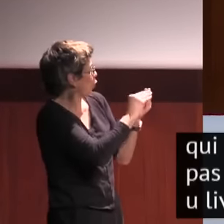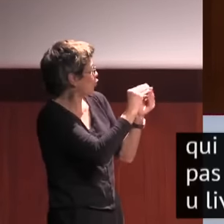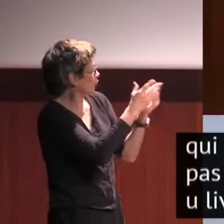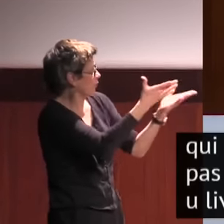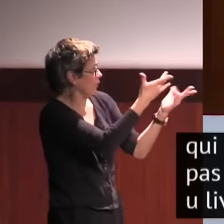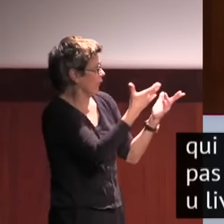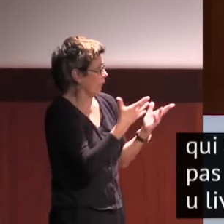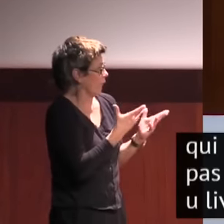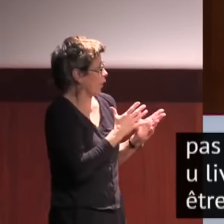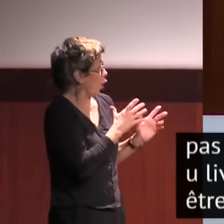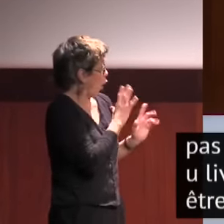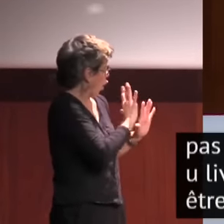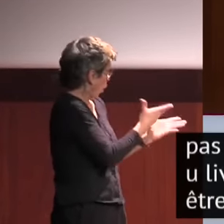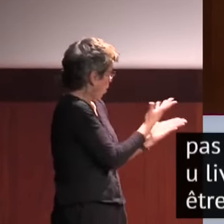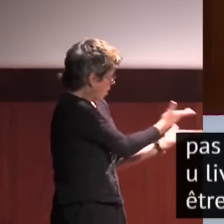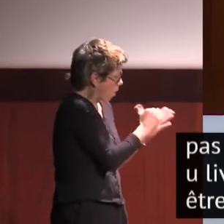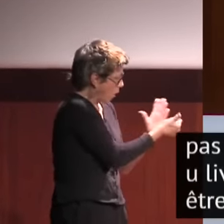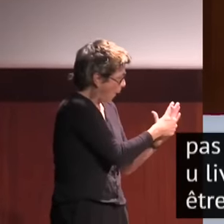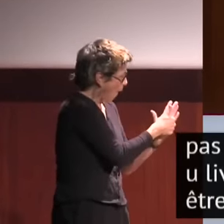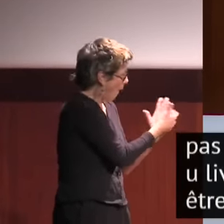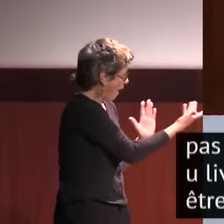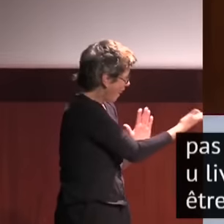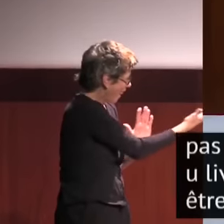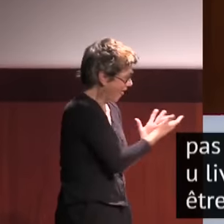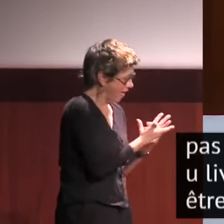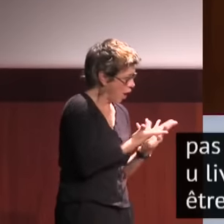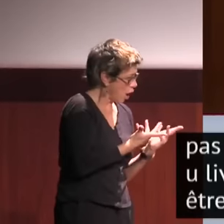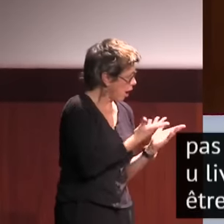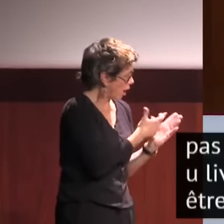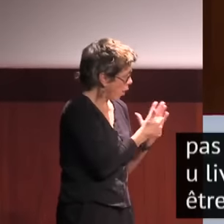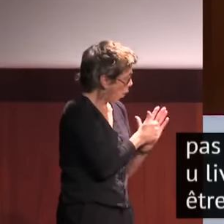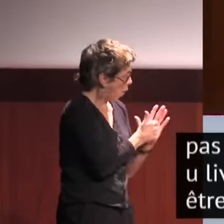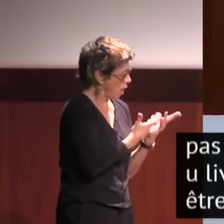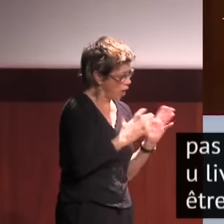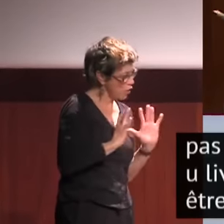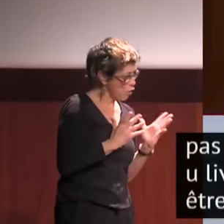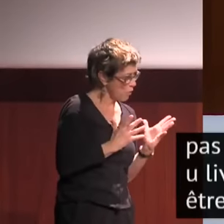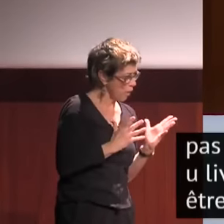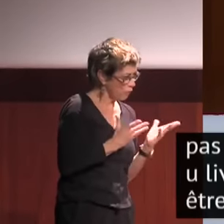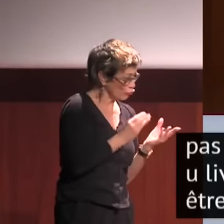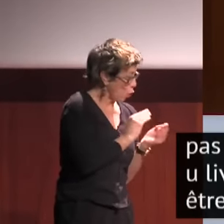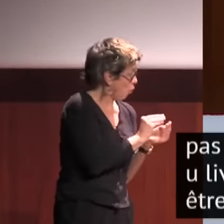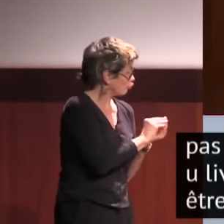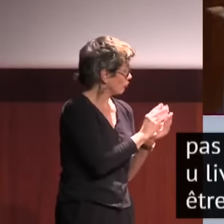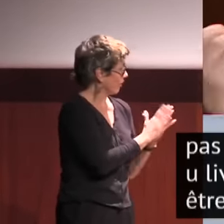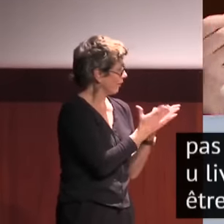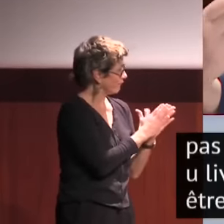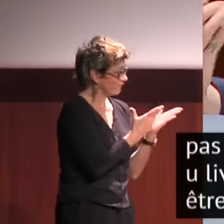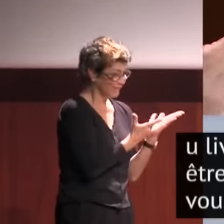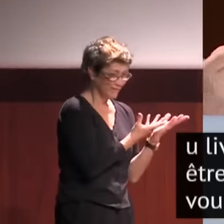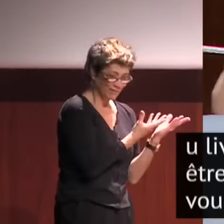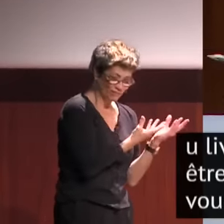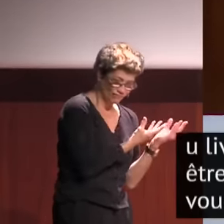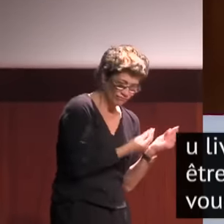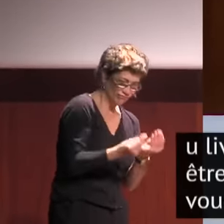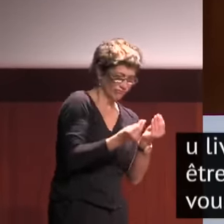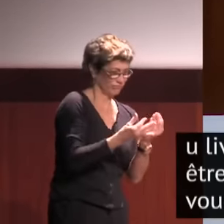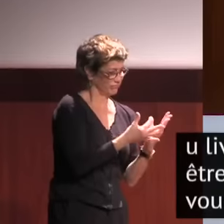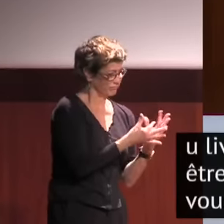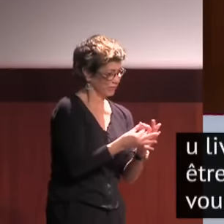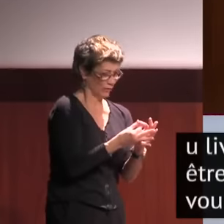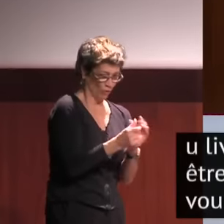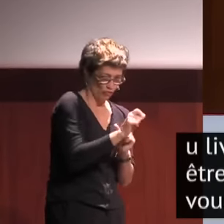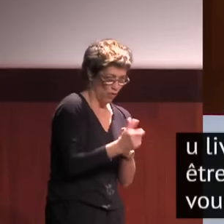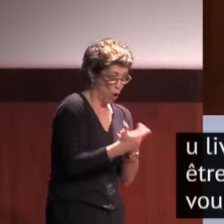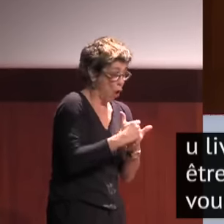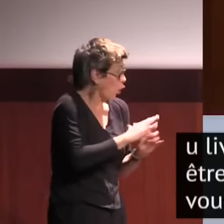culturels. Comment votre rôle à vous, c'est justement de mettre l'objet livre en lien avec la personne qui est rentrée dans votre